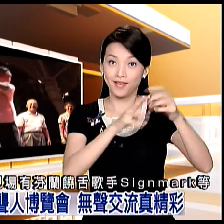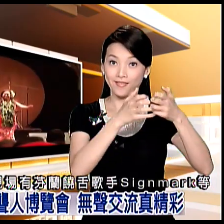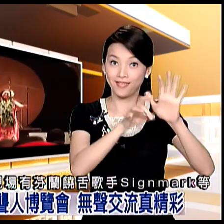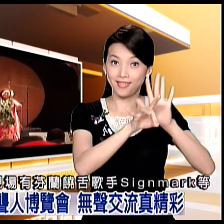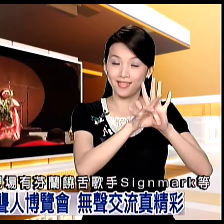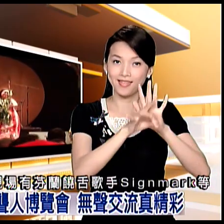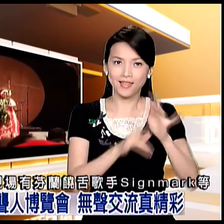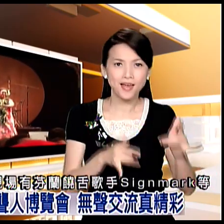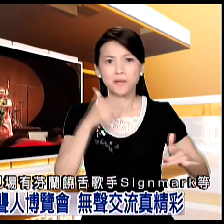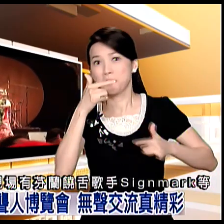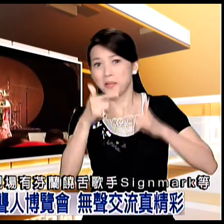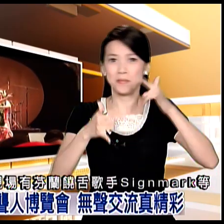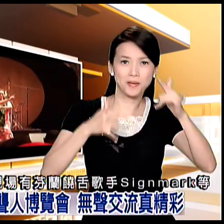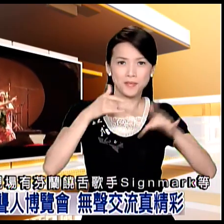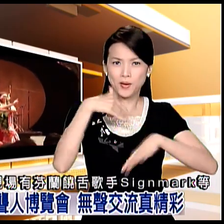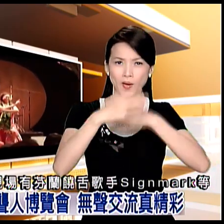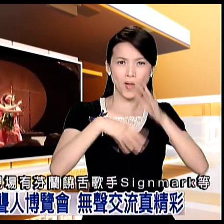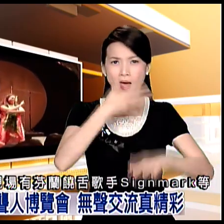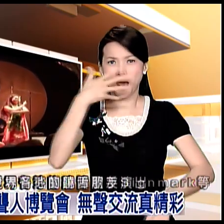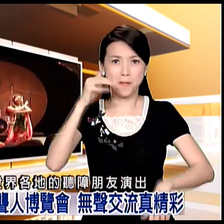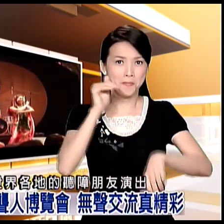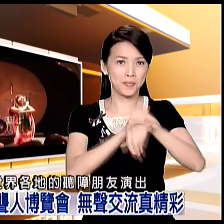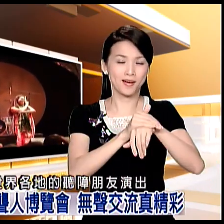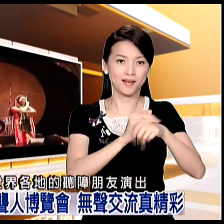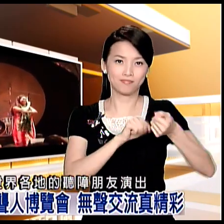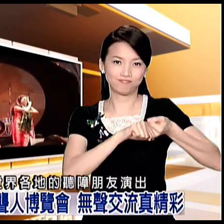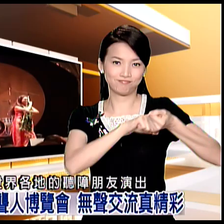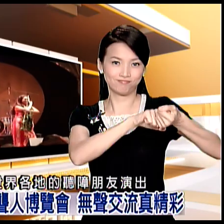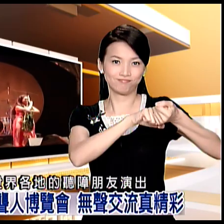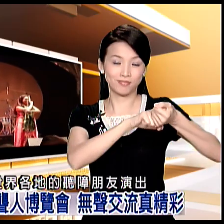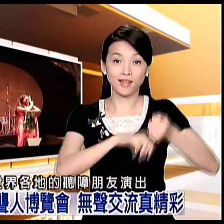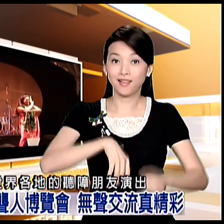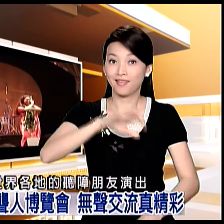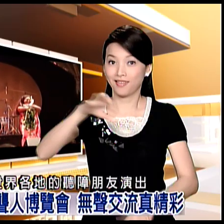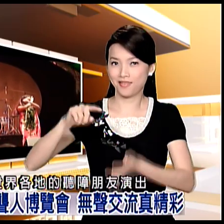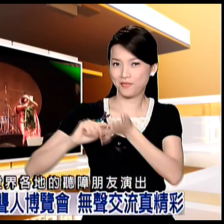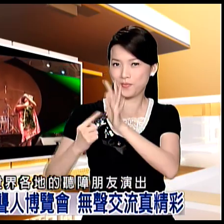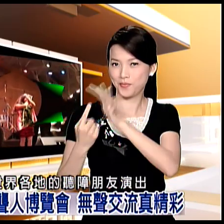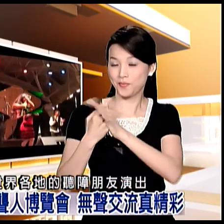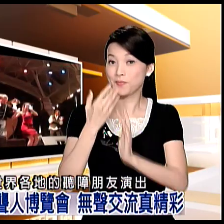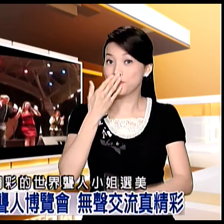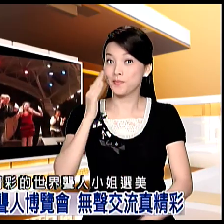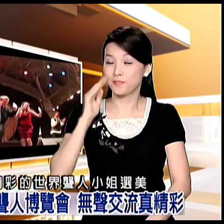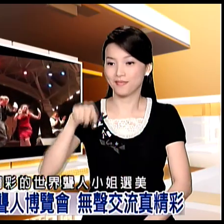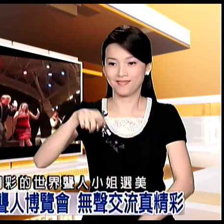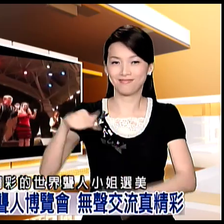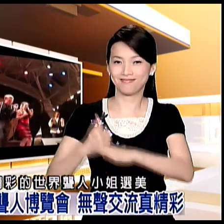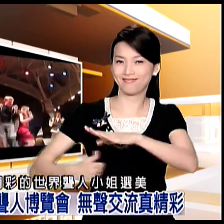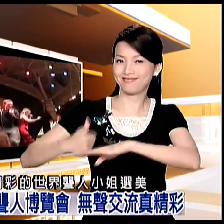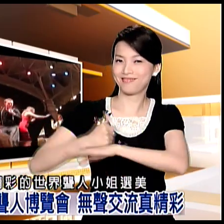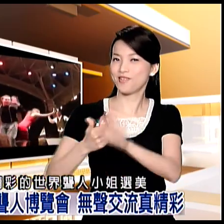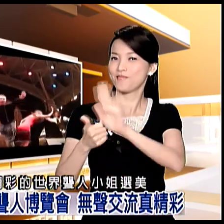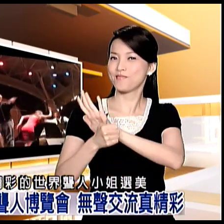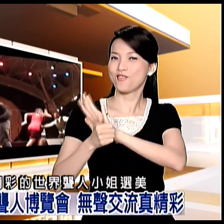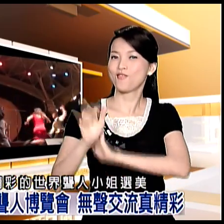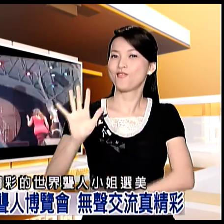歌手 Simak 等来自世界各地的听障朋友演出，还有精彩的世界聋人小姐选